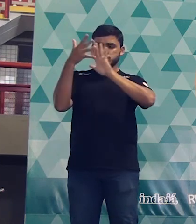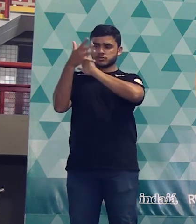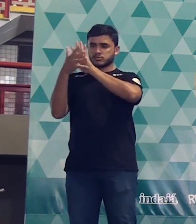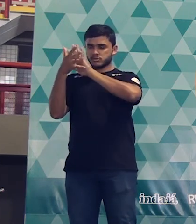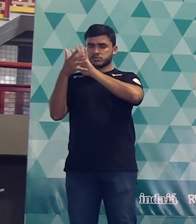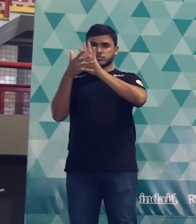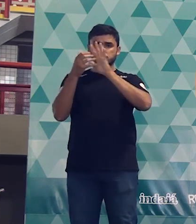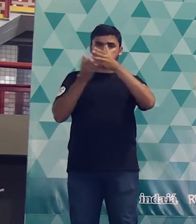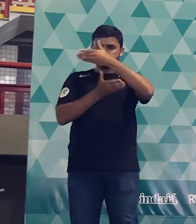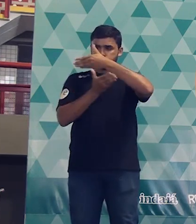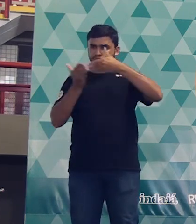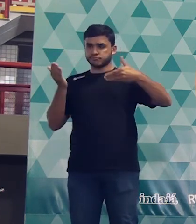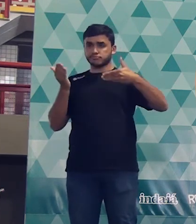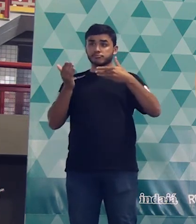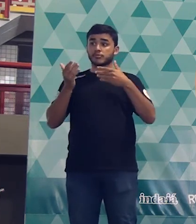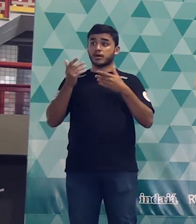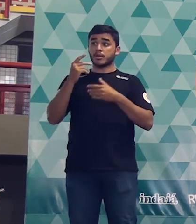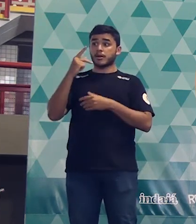paródia.